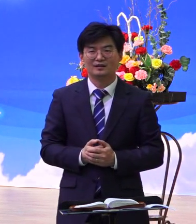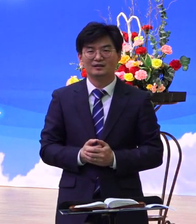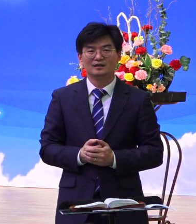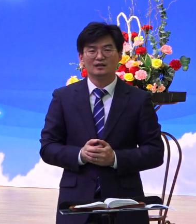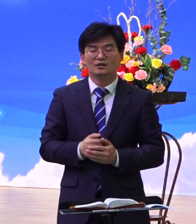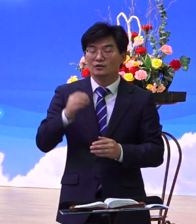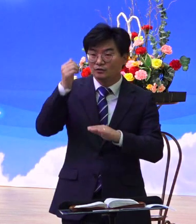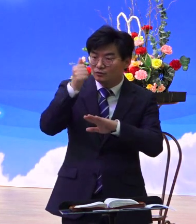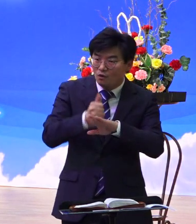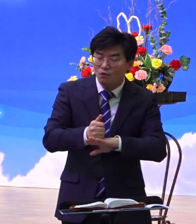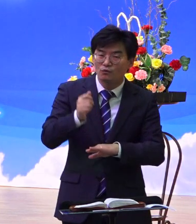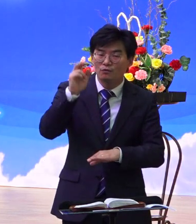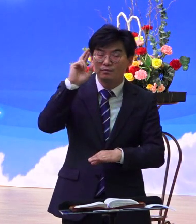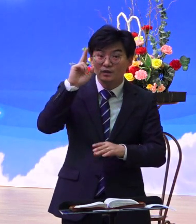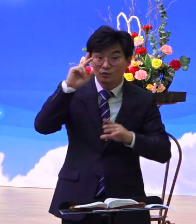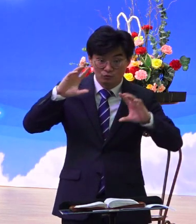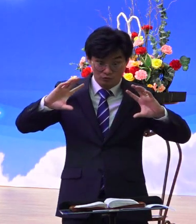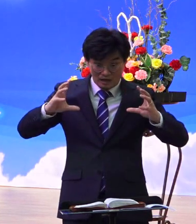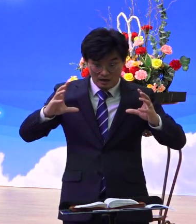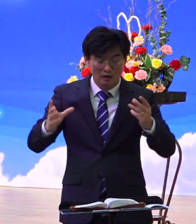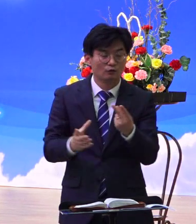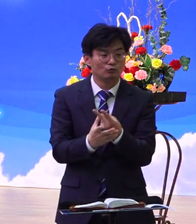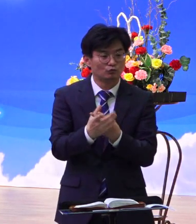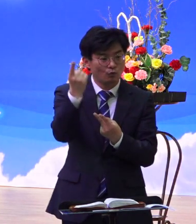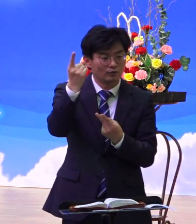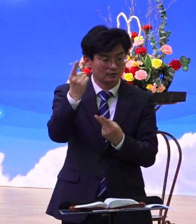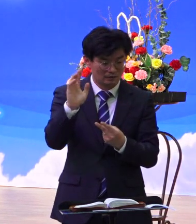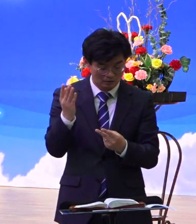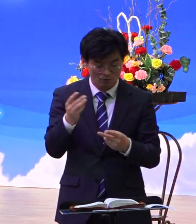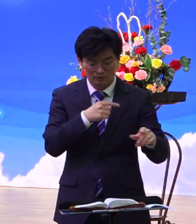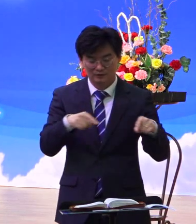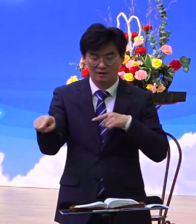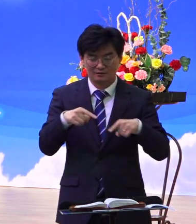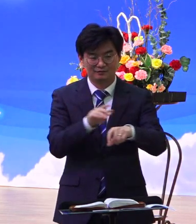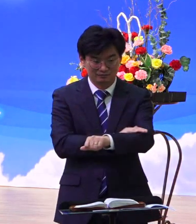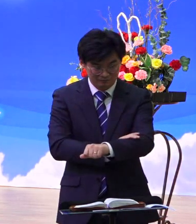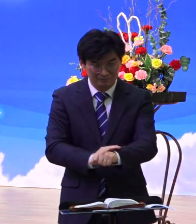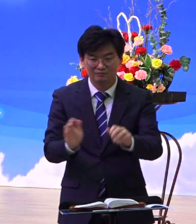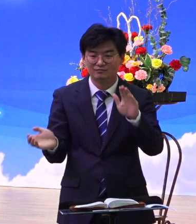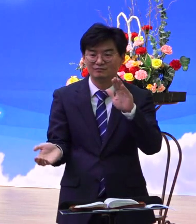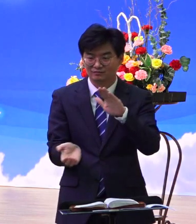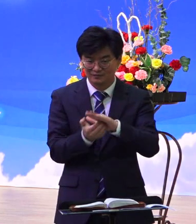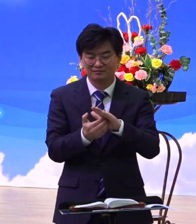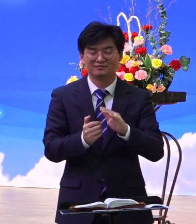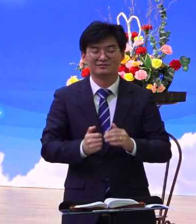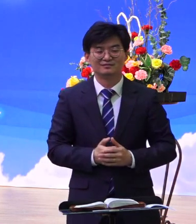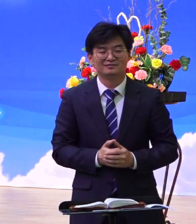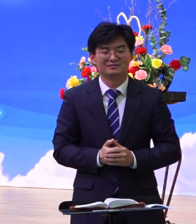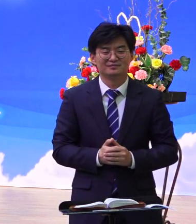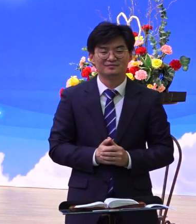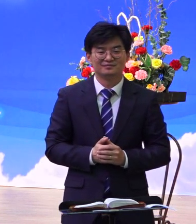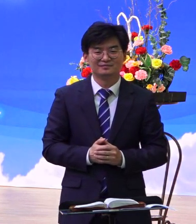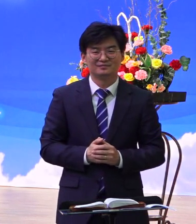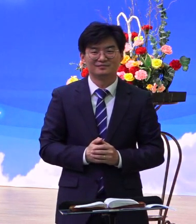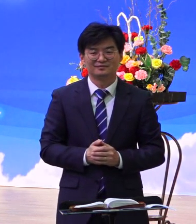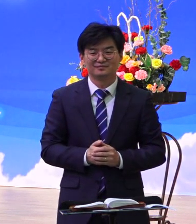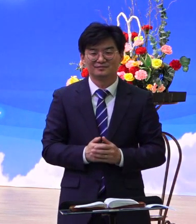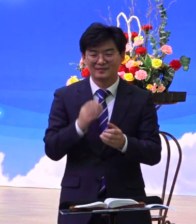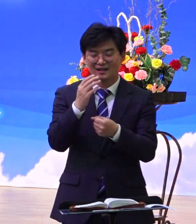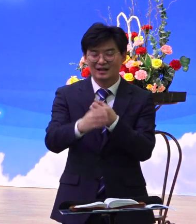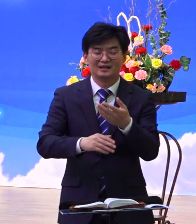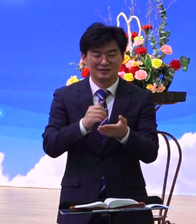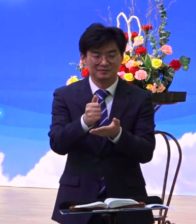있던 미국을 하나 되도록 화합시켰고 노예를 해방시키는 그 어려운 일들을 해냈을 것입니다.